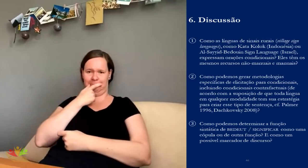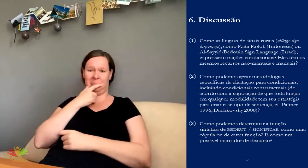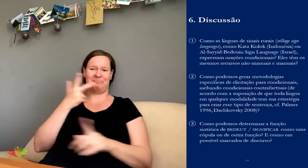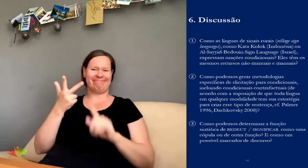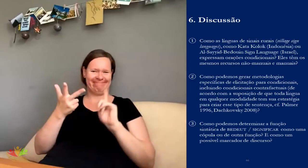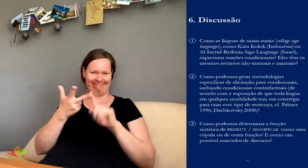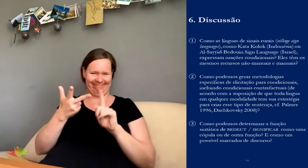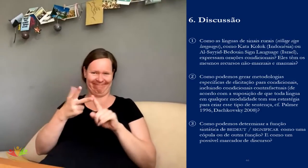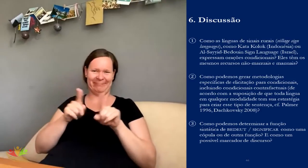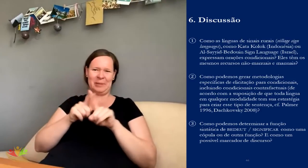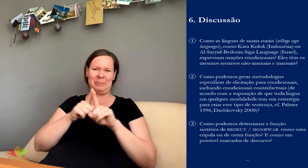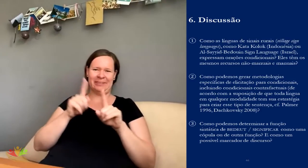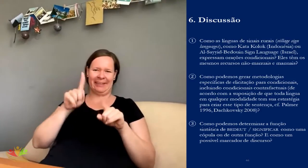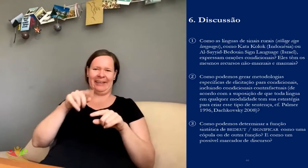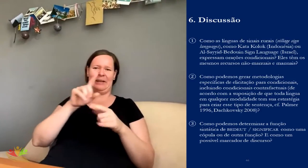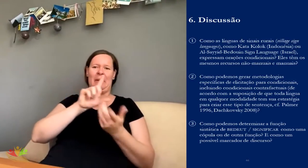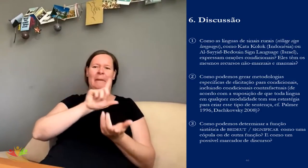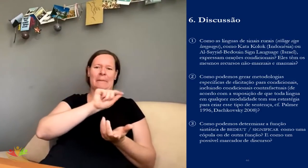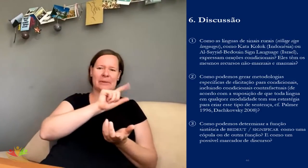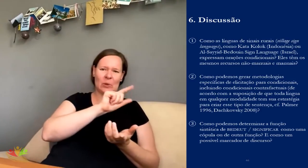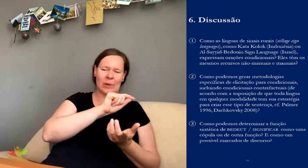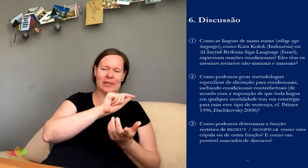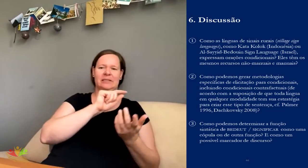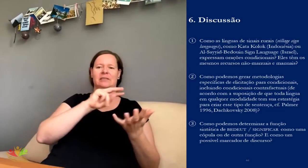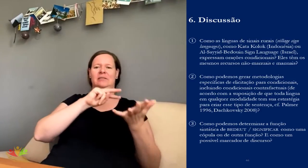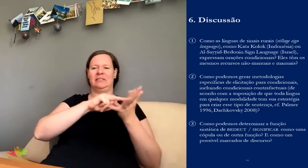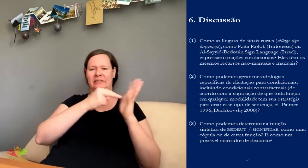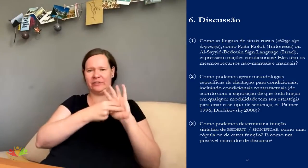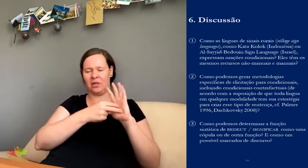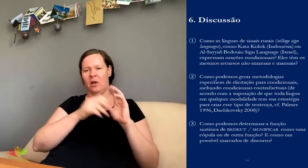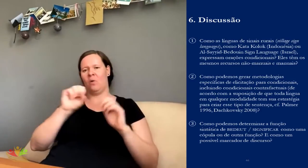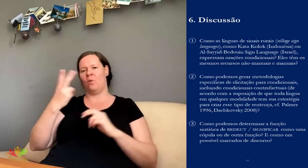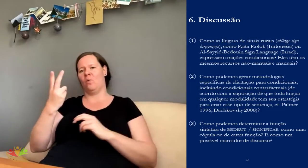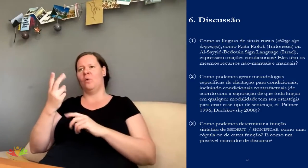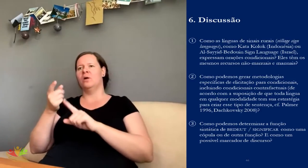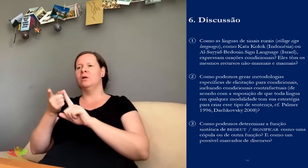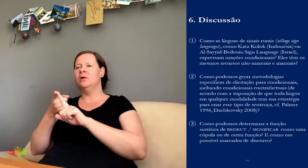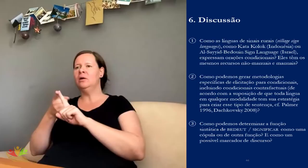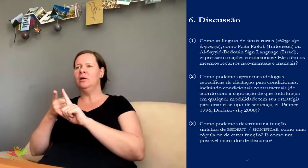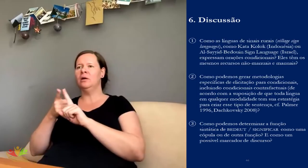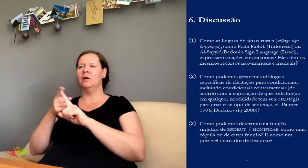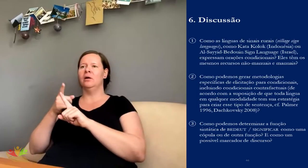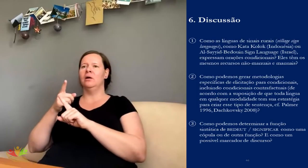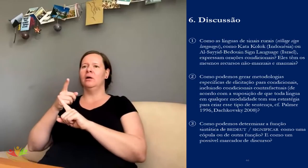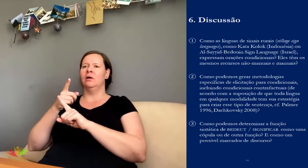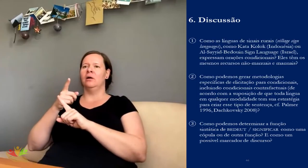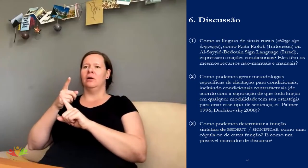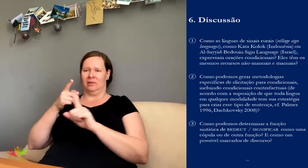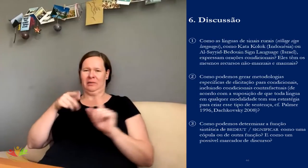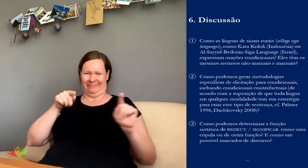mais natural possível, o surdo possa estar mostrando para a gente os resultados.